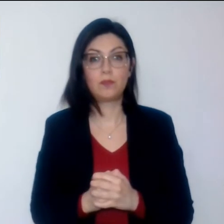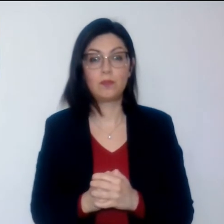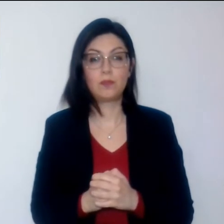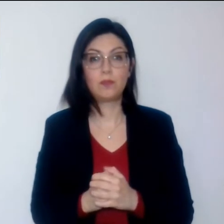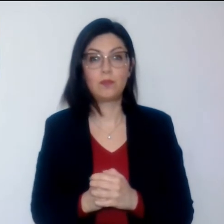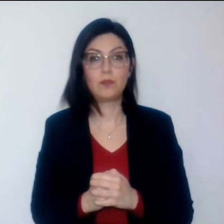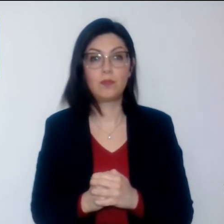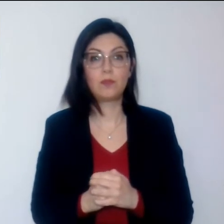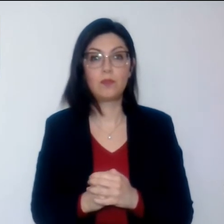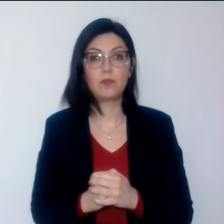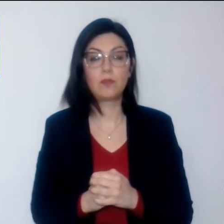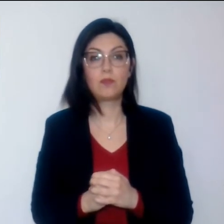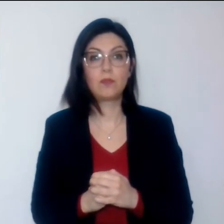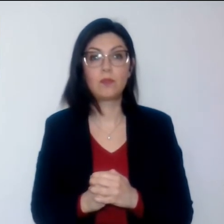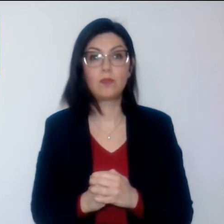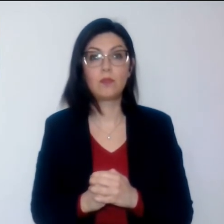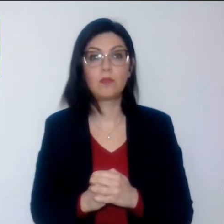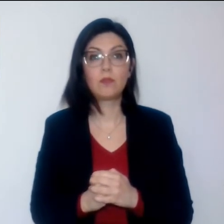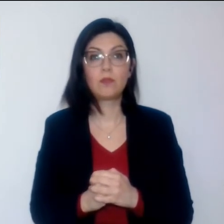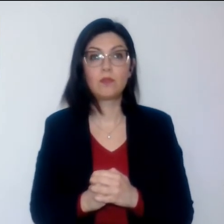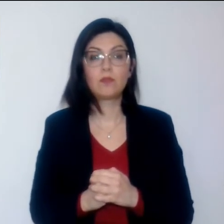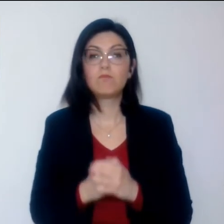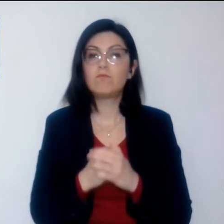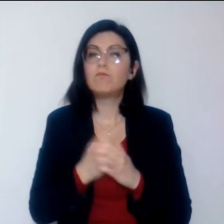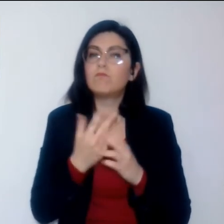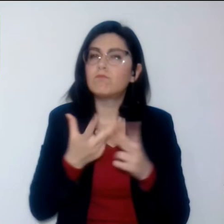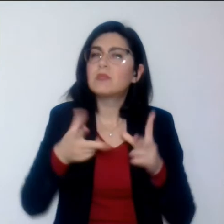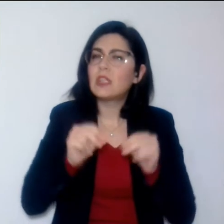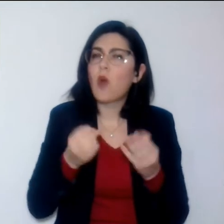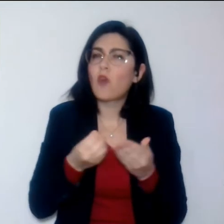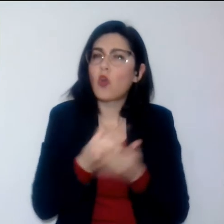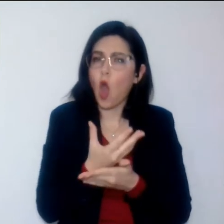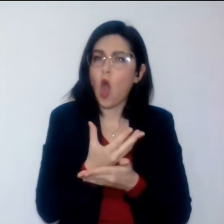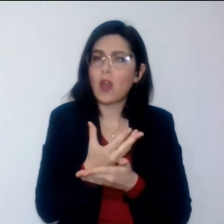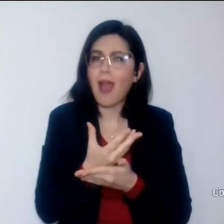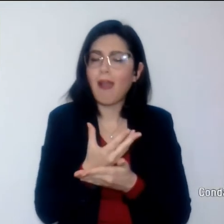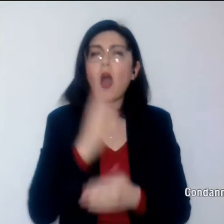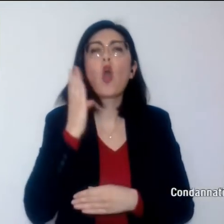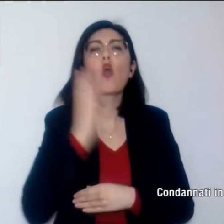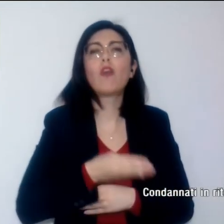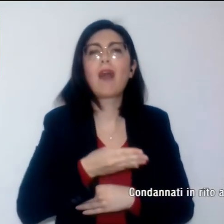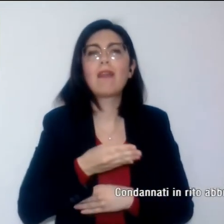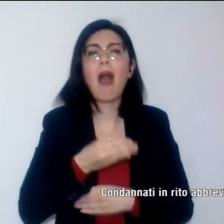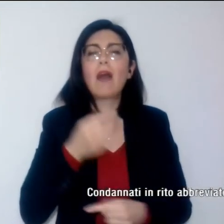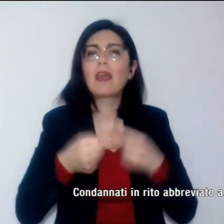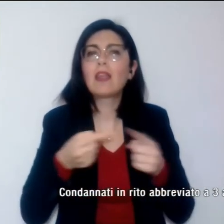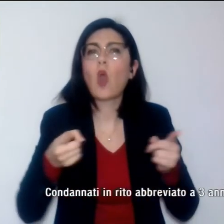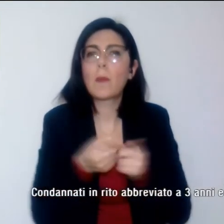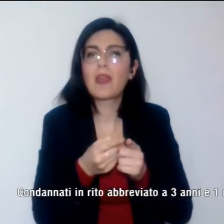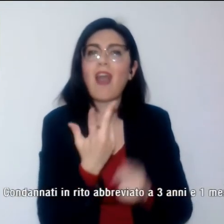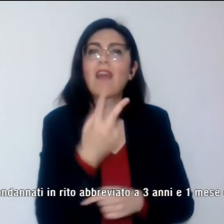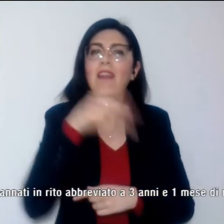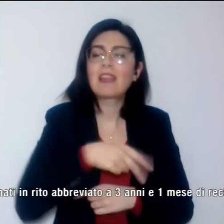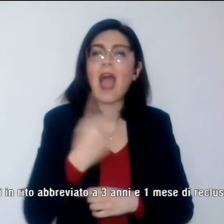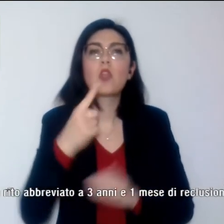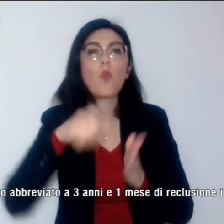torniamo per un attimo ancora la cronaca prima di chiudere condannati in rito abbreviato a tre anni e un mese di reclusione